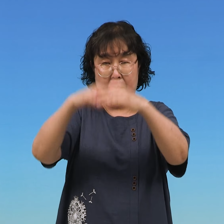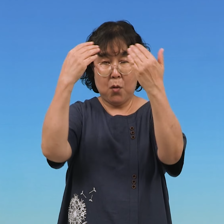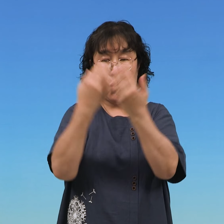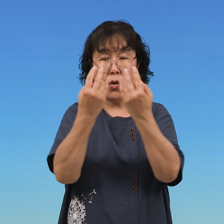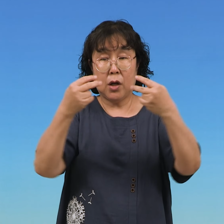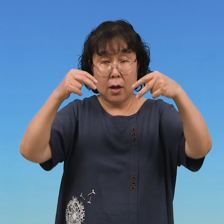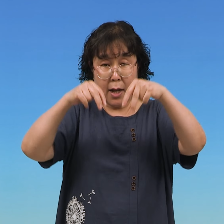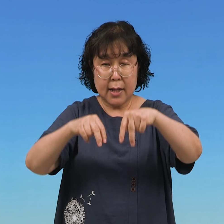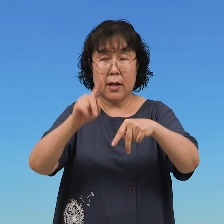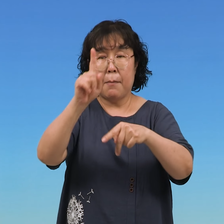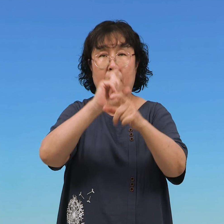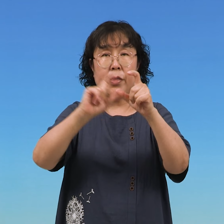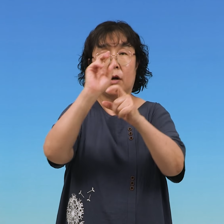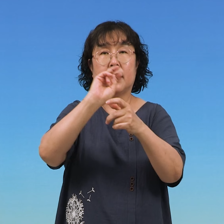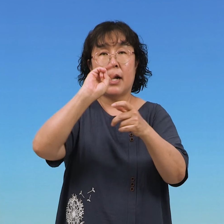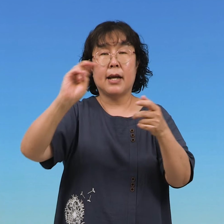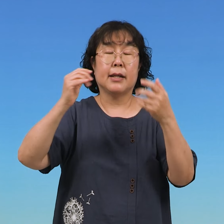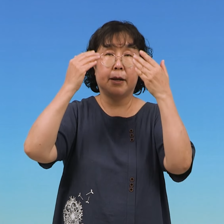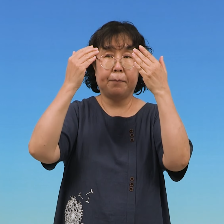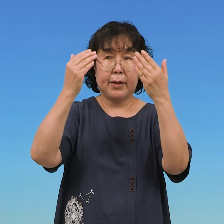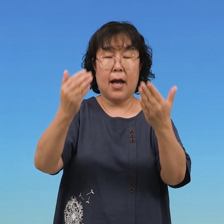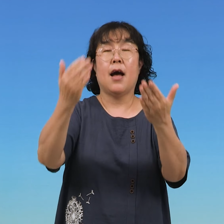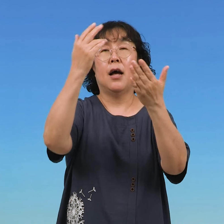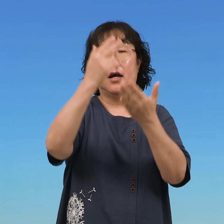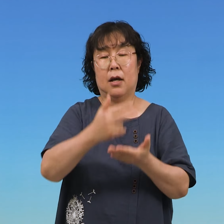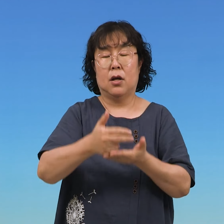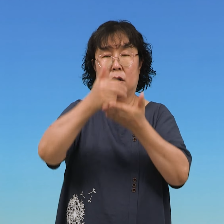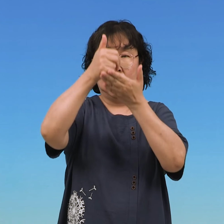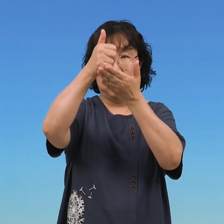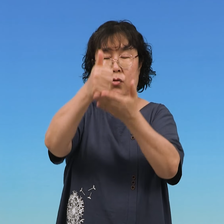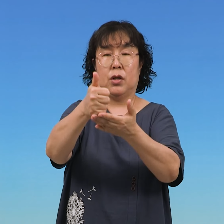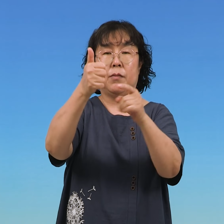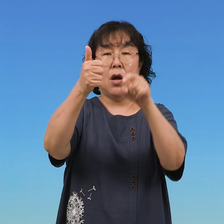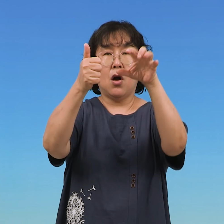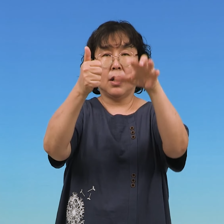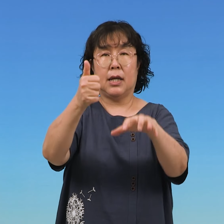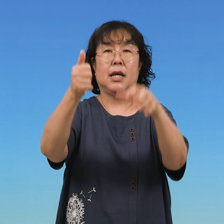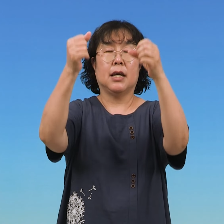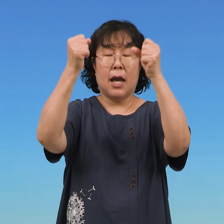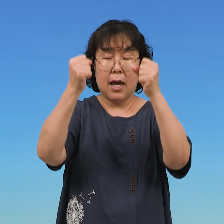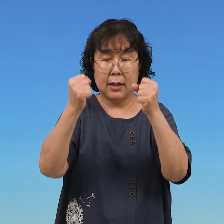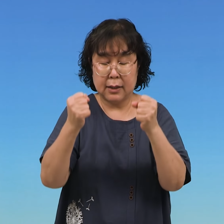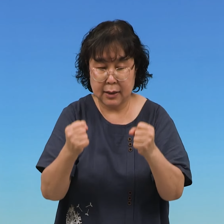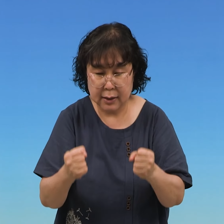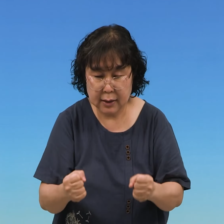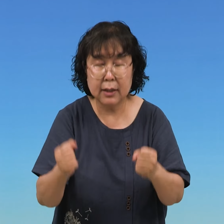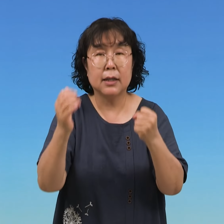이렇게 선포합니다. 주님 여기 계시기에.